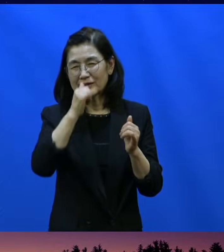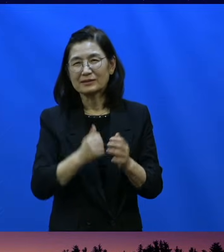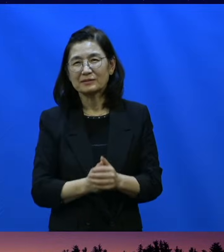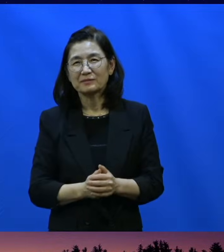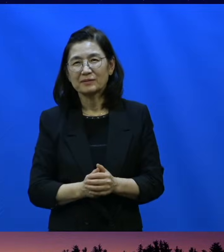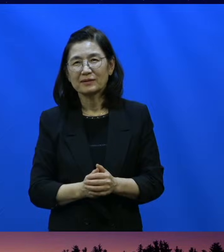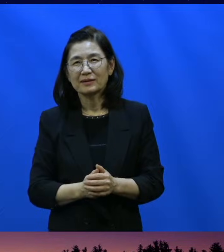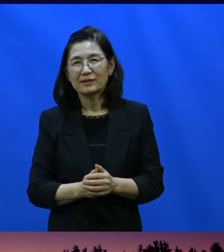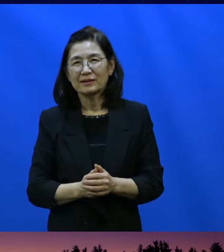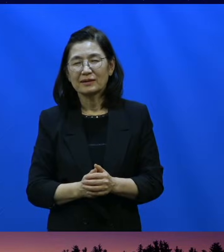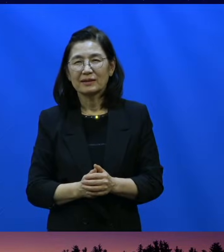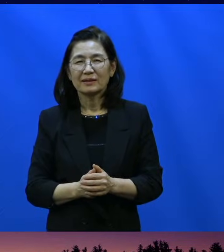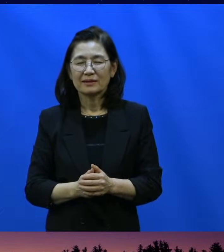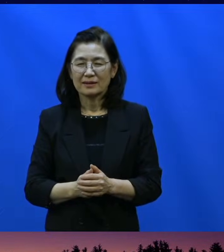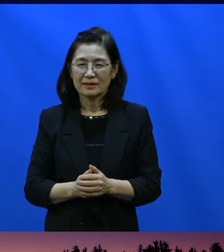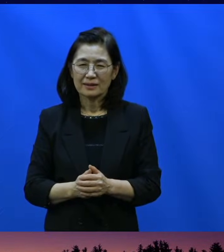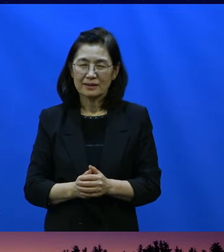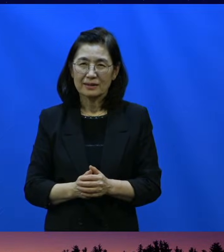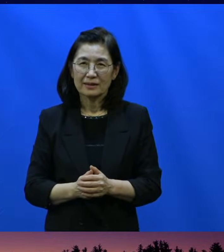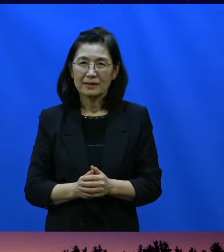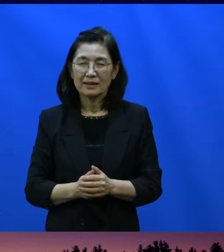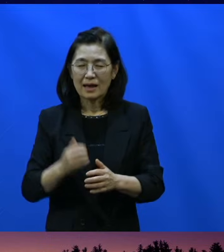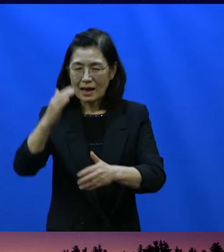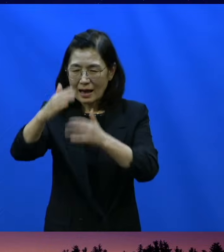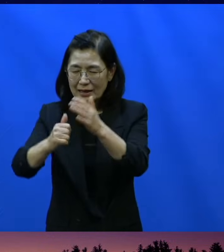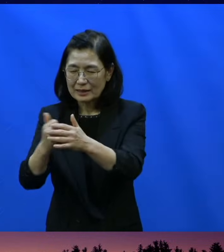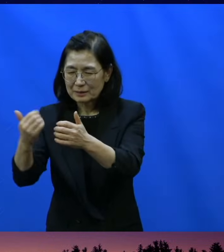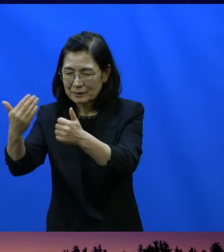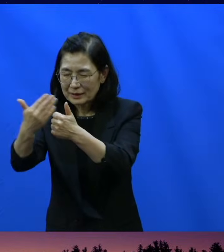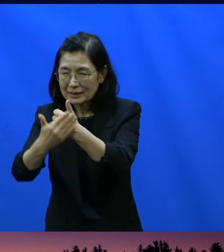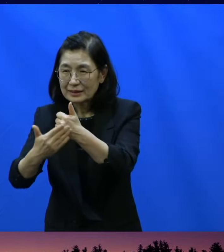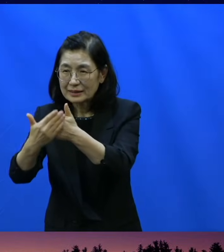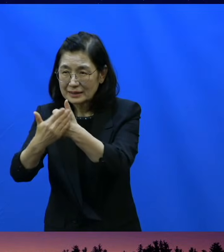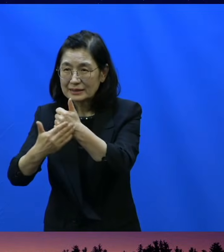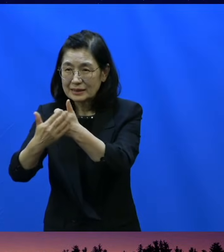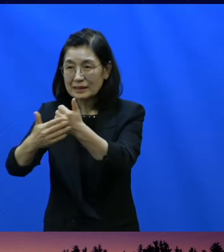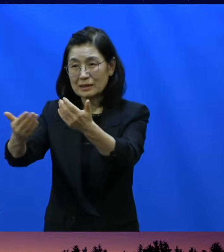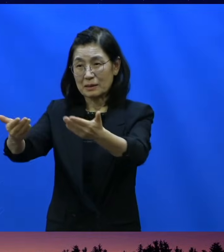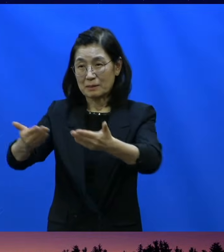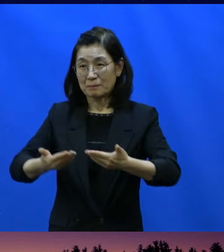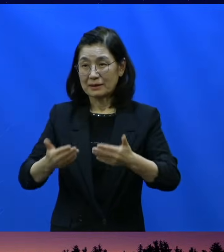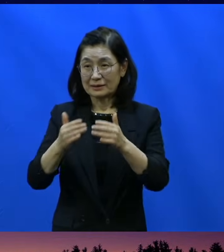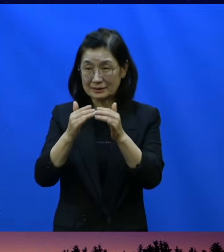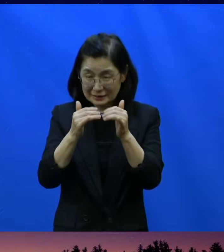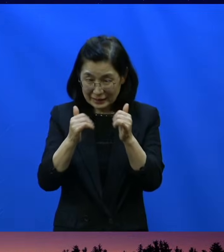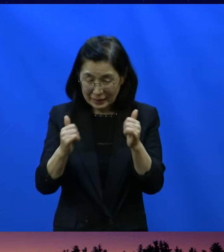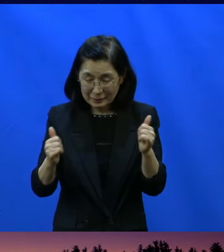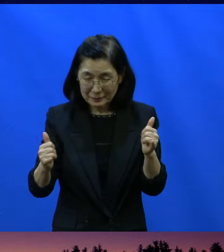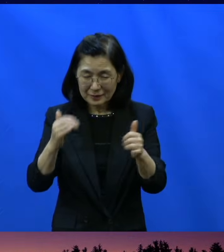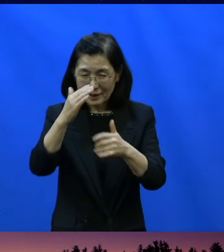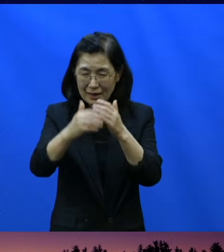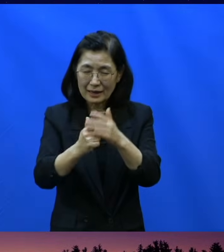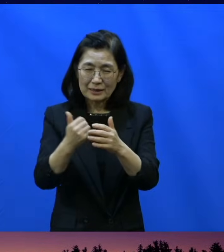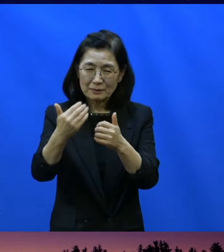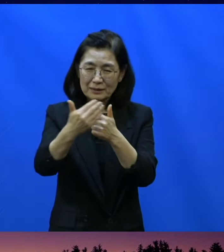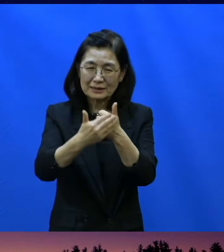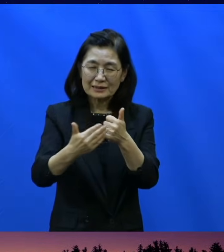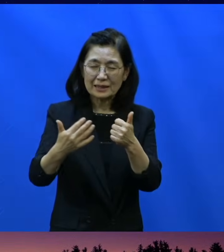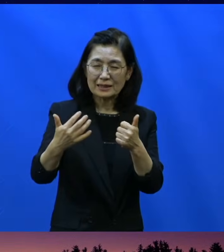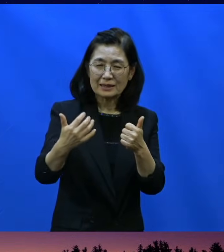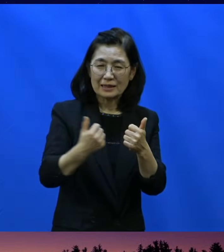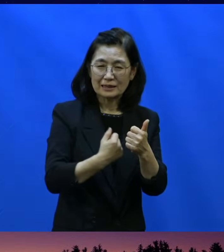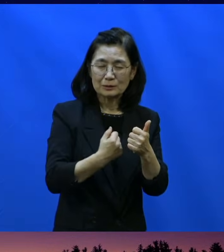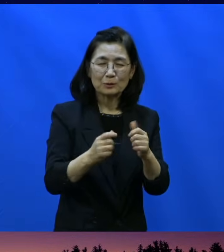우리를 이끌어가는 힘이 은혜라는 거예요. 은혜로 구원을 받은 우리는 그 은혜로 사는 겁니다. 그것이 우리의 삶의